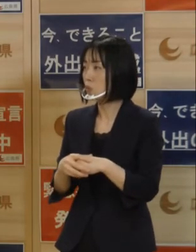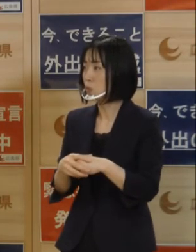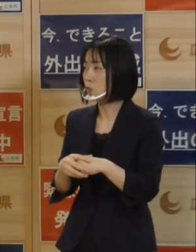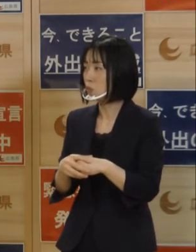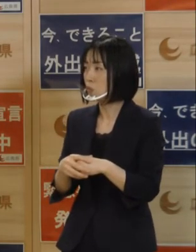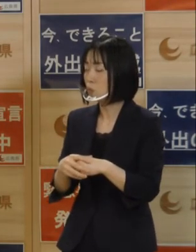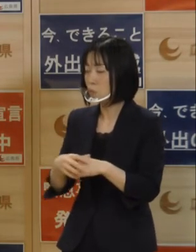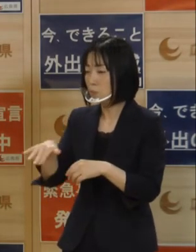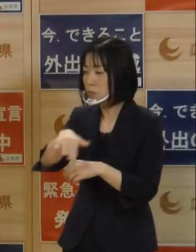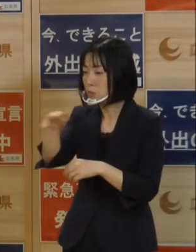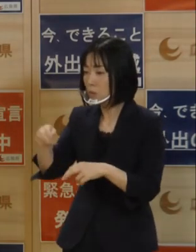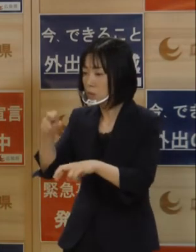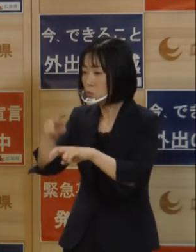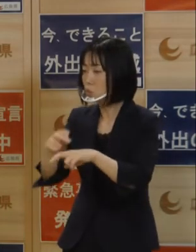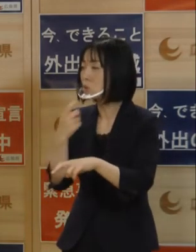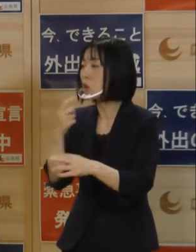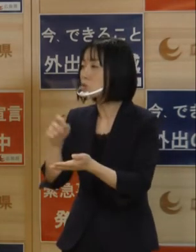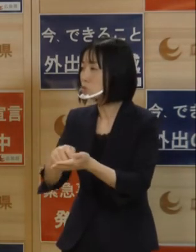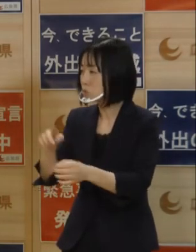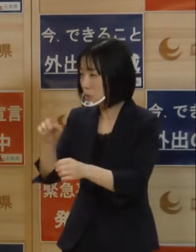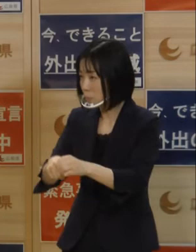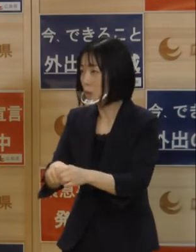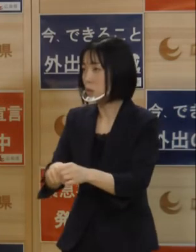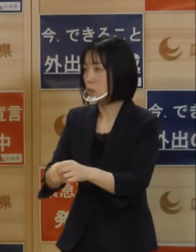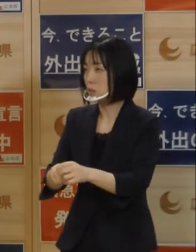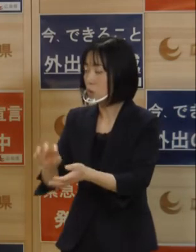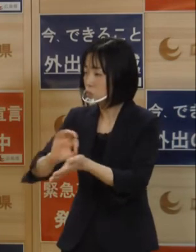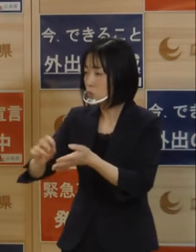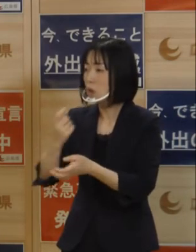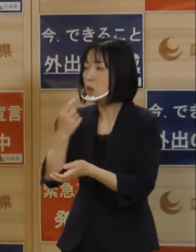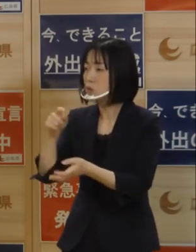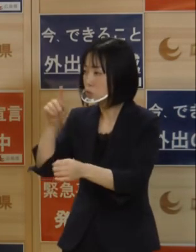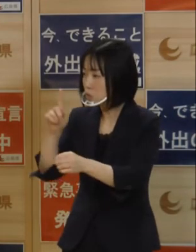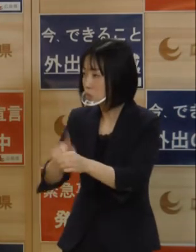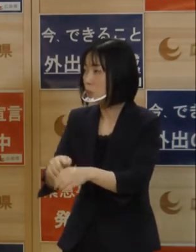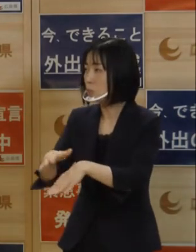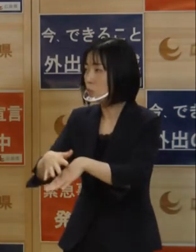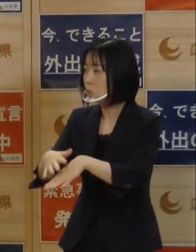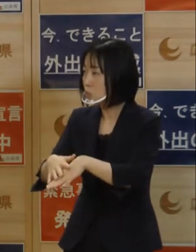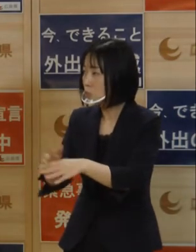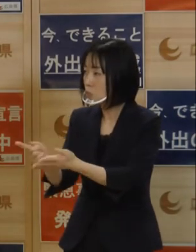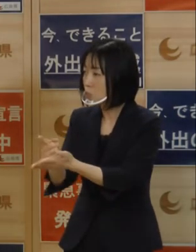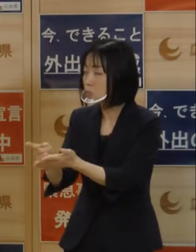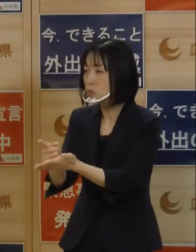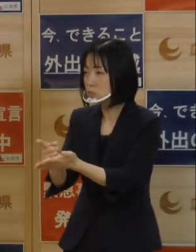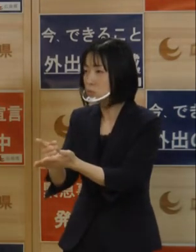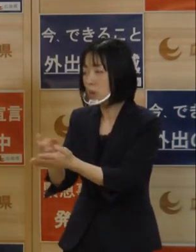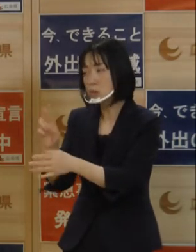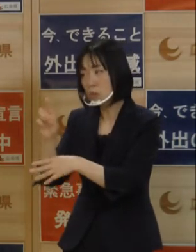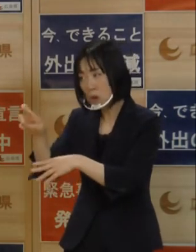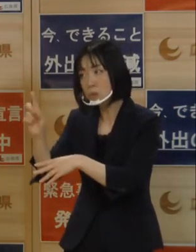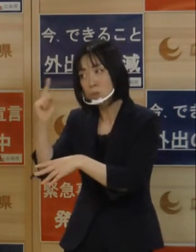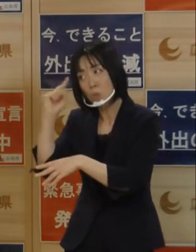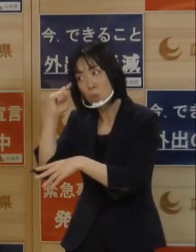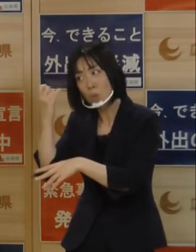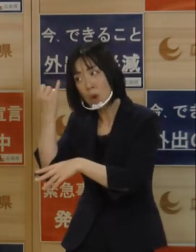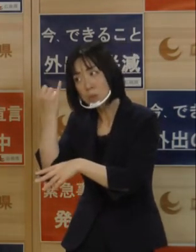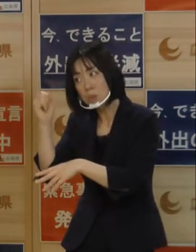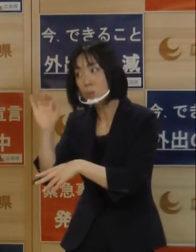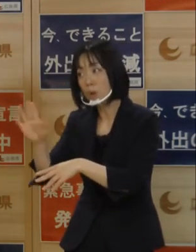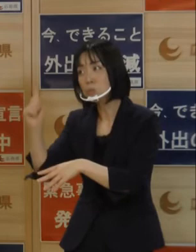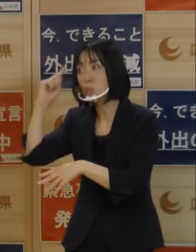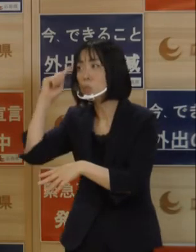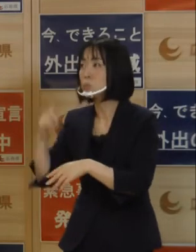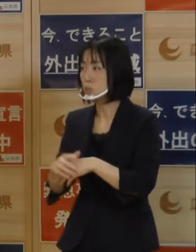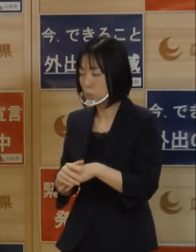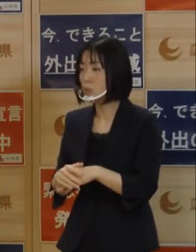使いやすいようにどういうふうに工夫をしていただけるかというようなこともあるということだと思うんですね。そういうことを総合的に、検討し